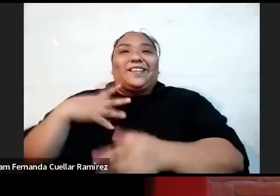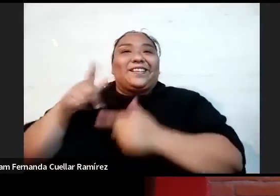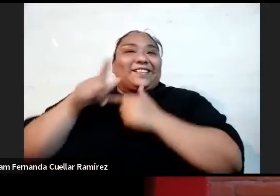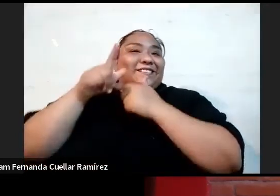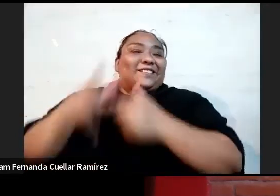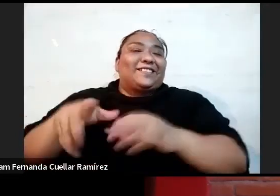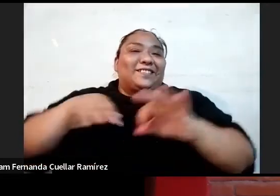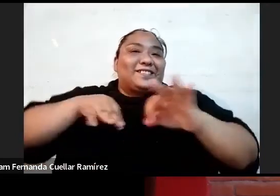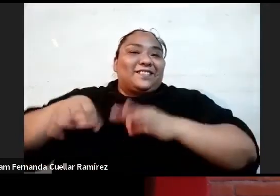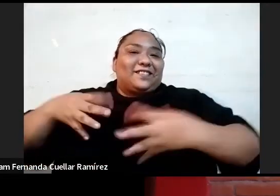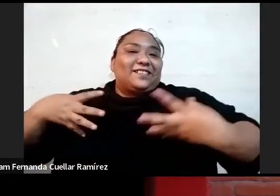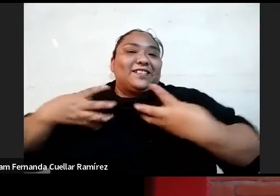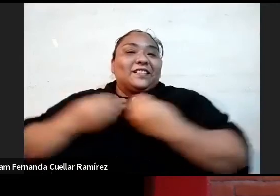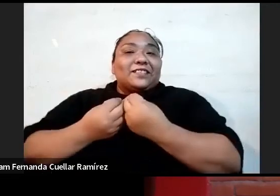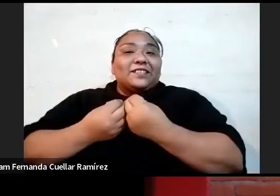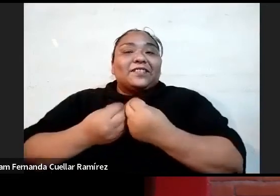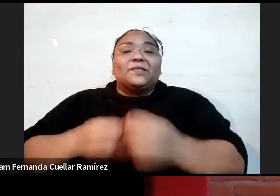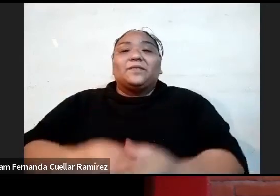nosotros. Y